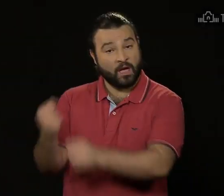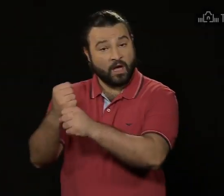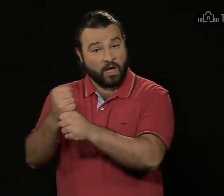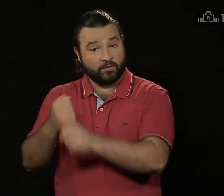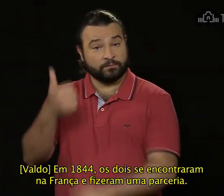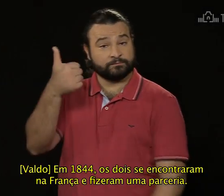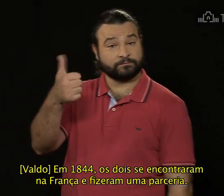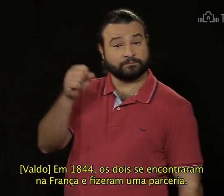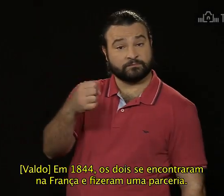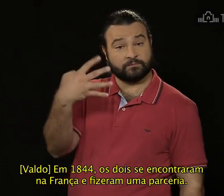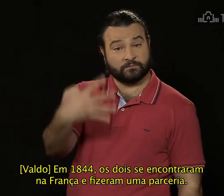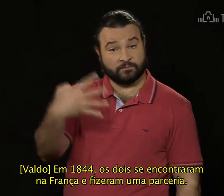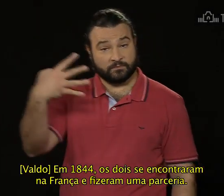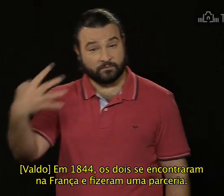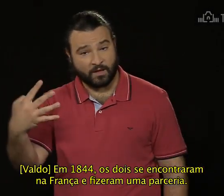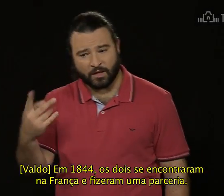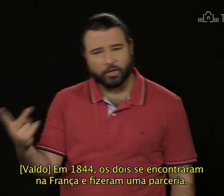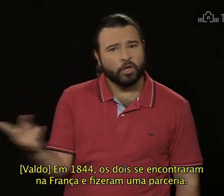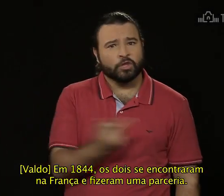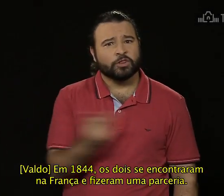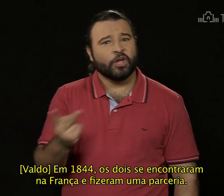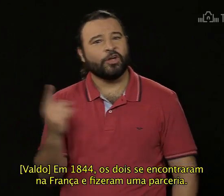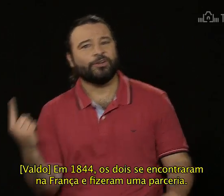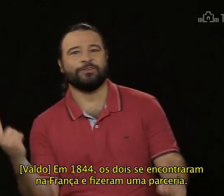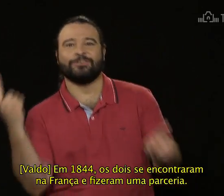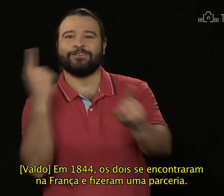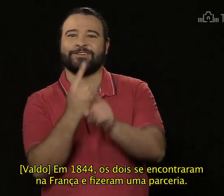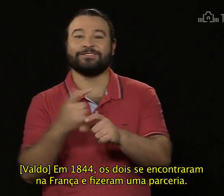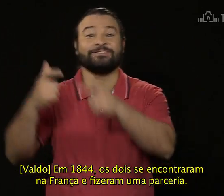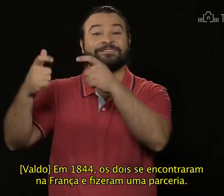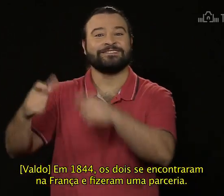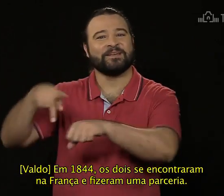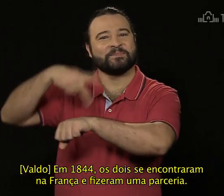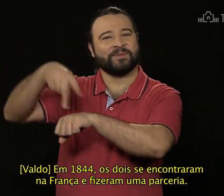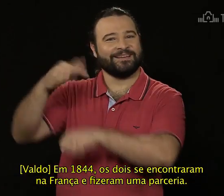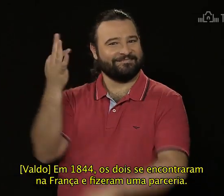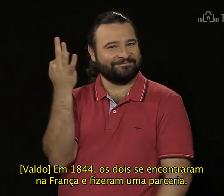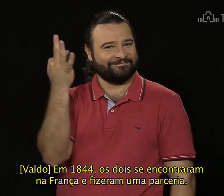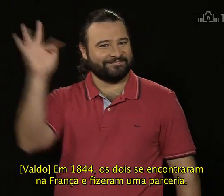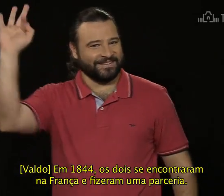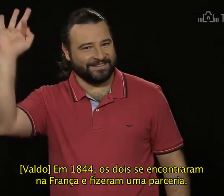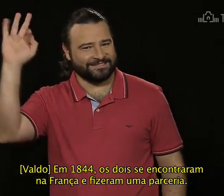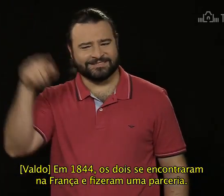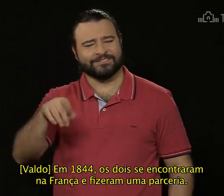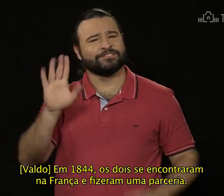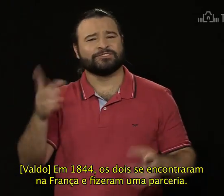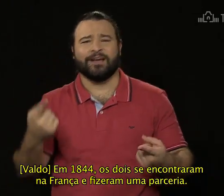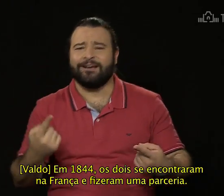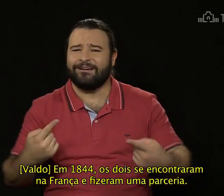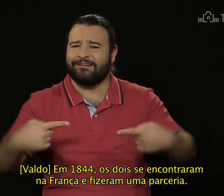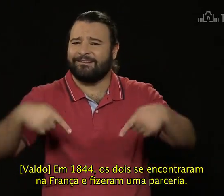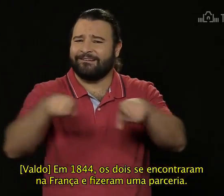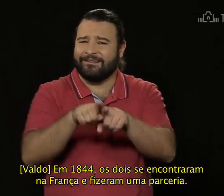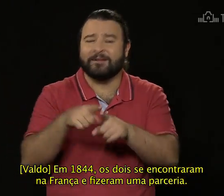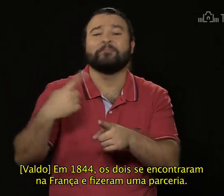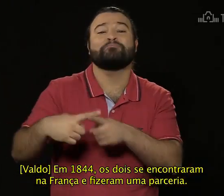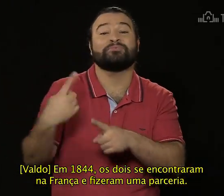Em 1844 Os dois se encontraram na França E